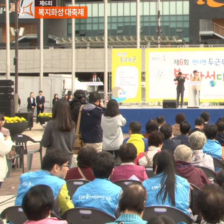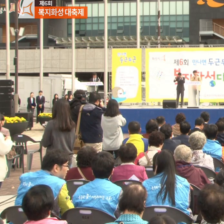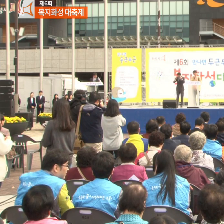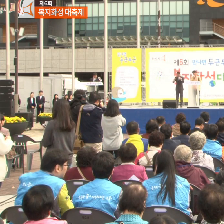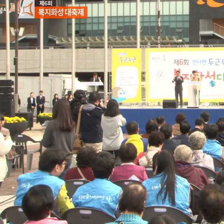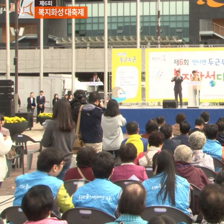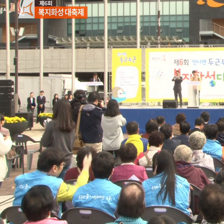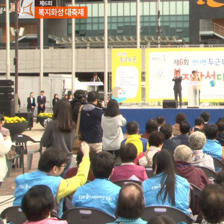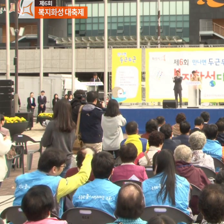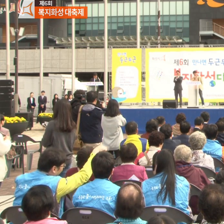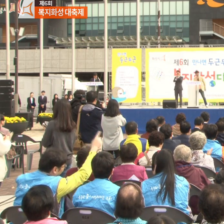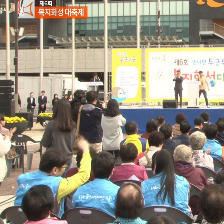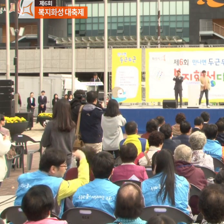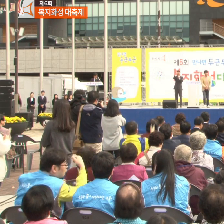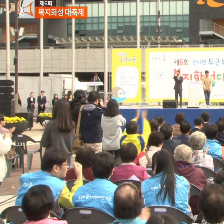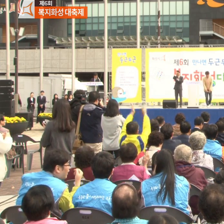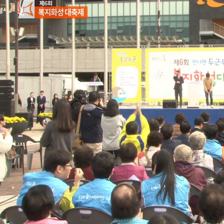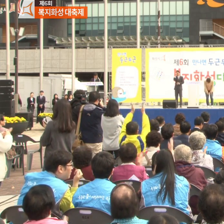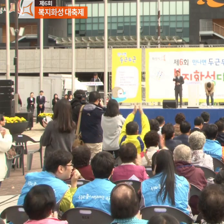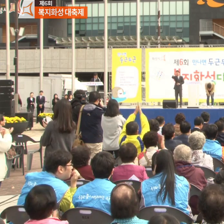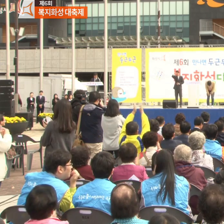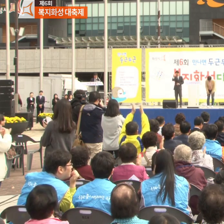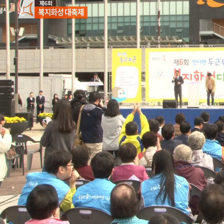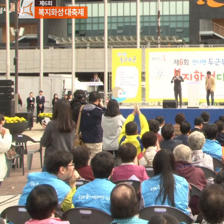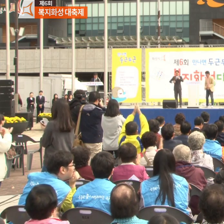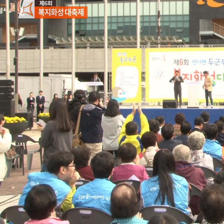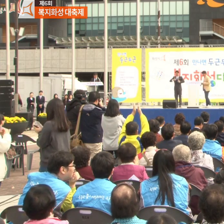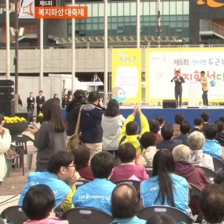안녕하십니까. 부의장 이용근입니다. 반갑습니다.